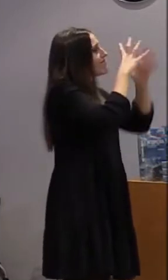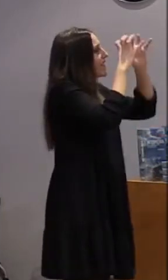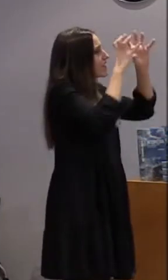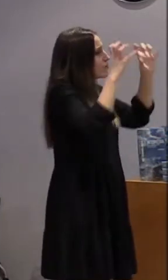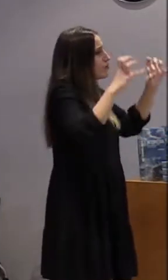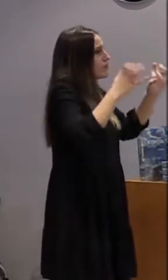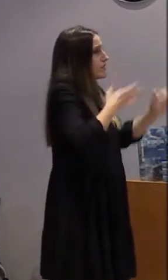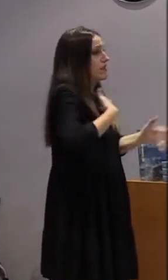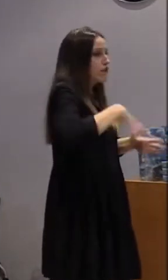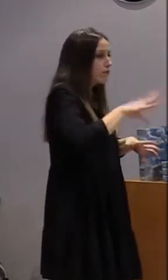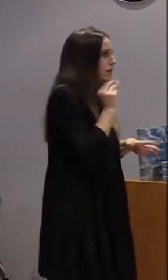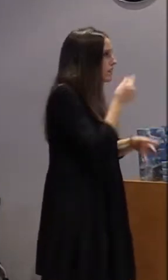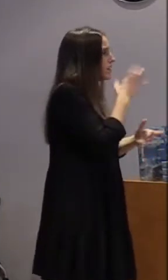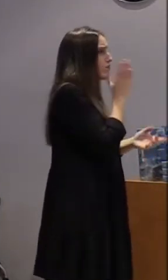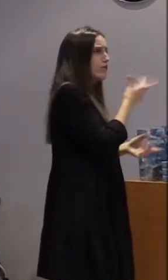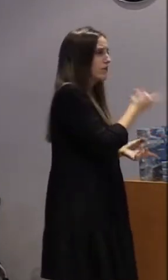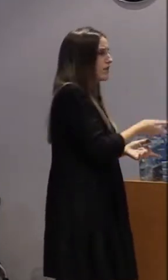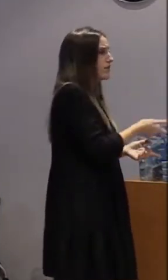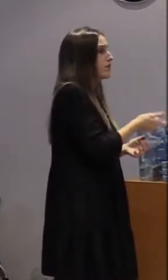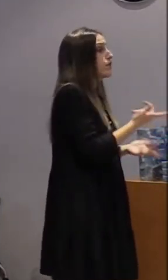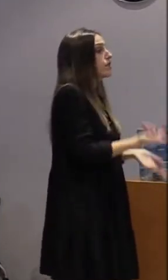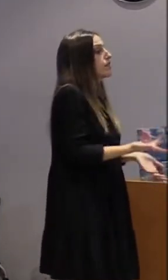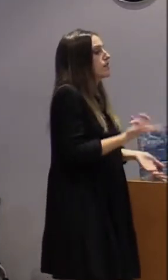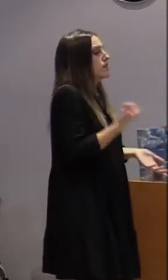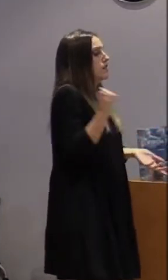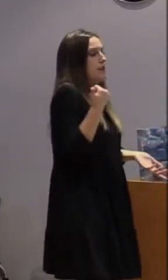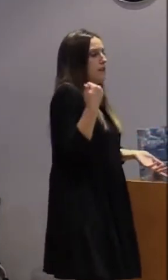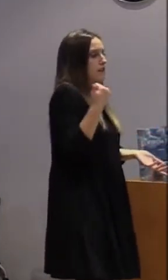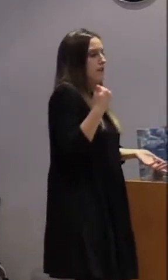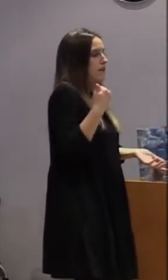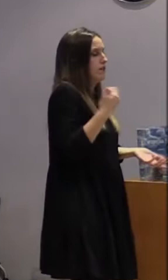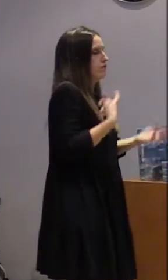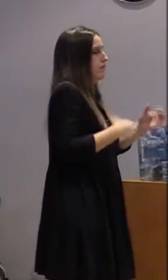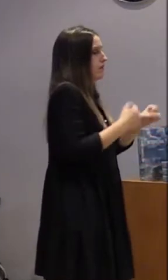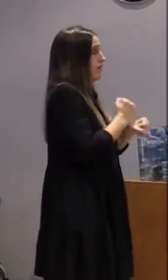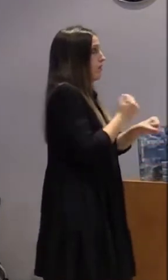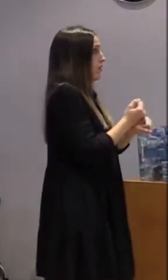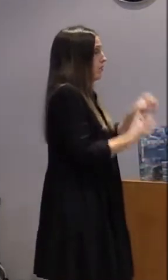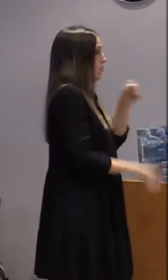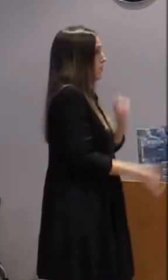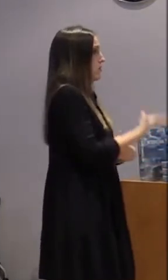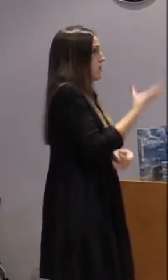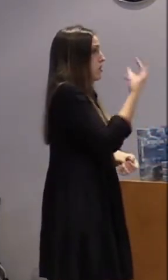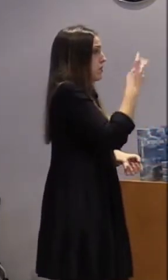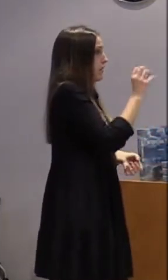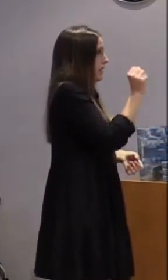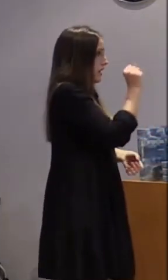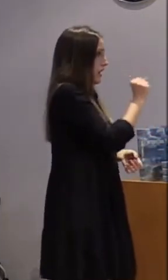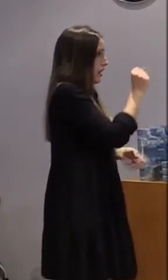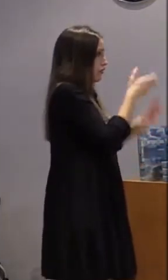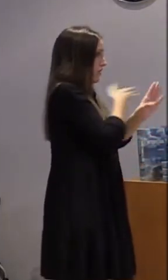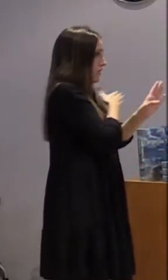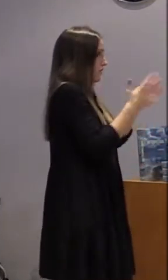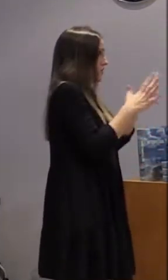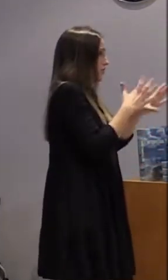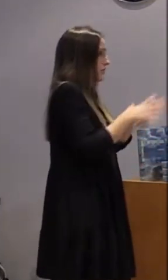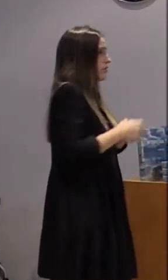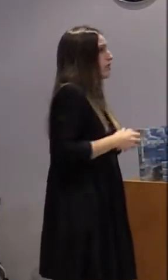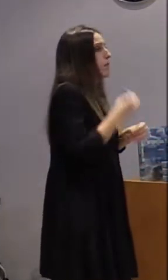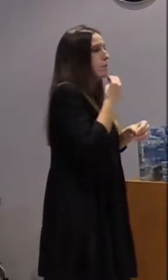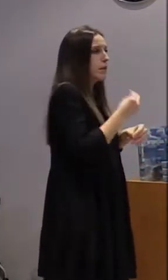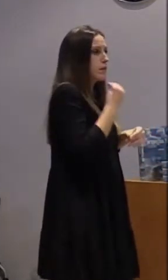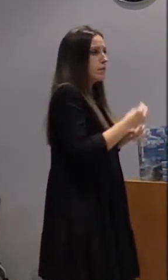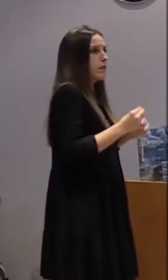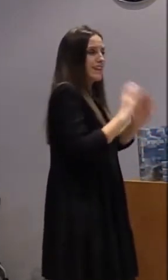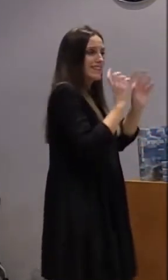Howard había publicado su trabajo apenas menos de 20 años antes, es decir, que no estaba todavía bien establecida esa clasificación,